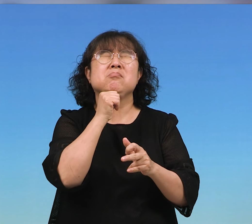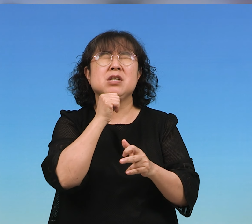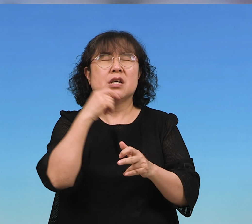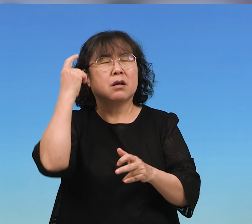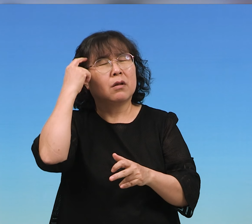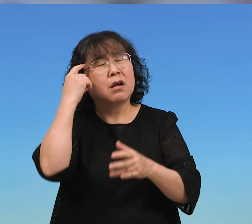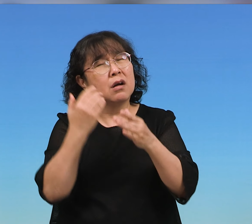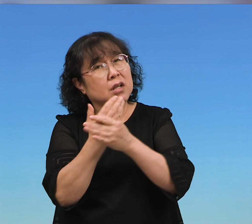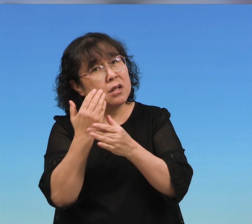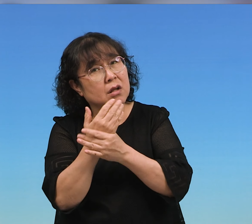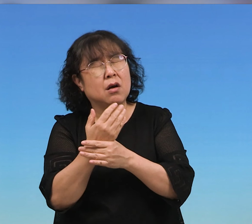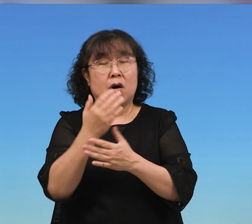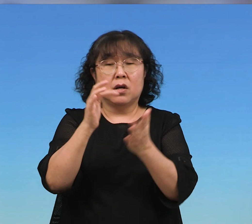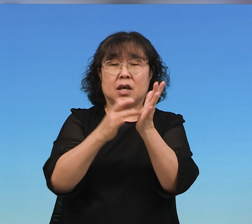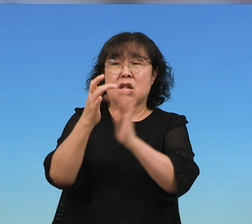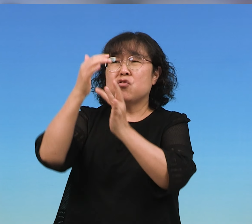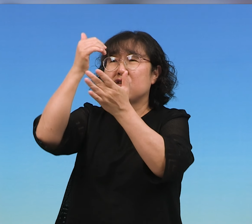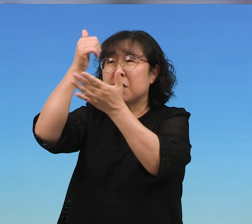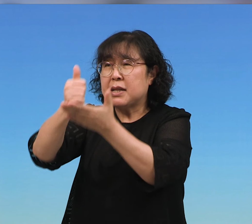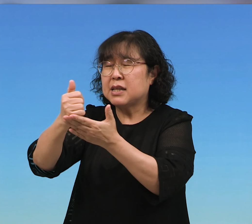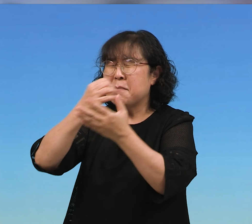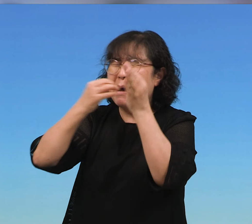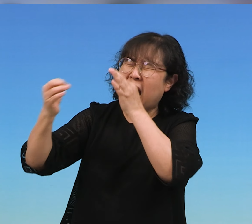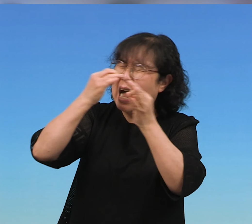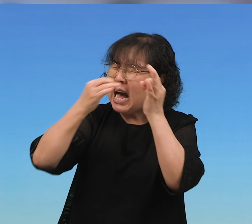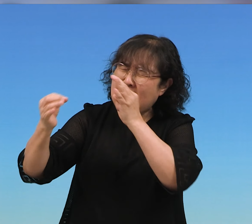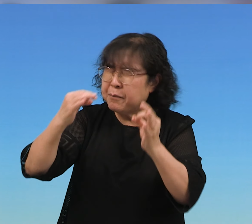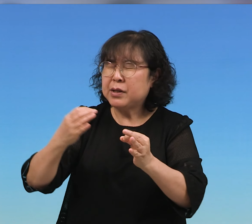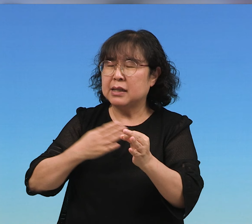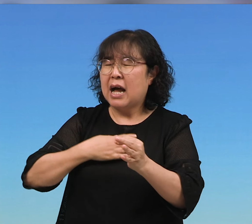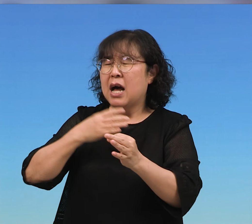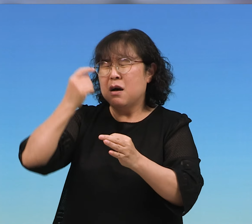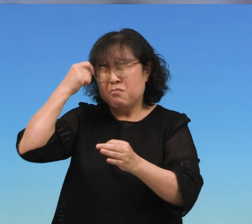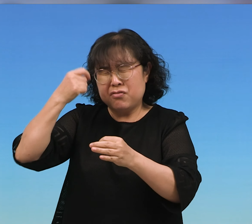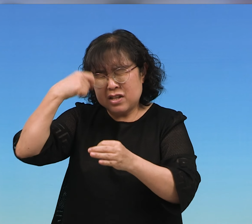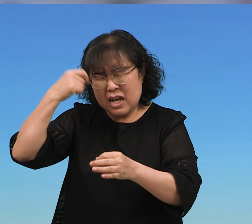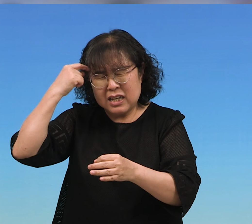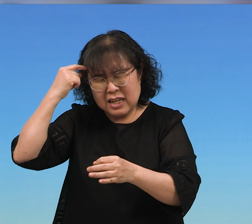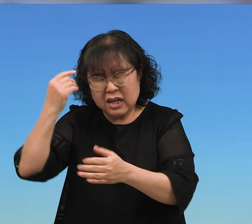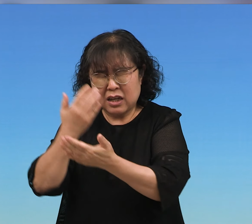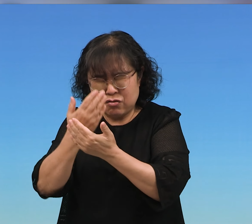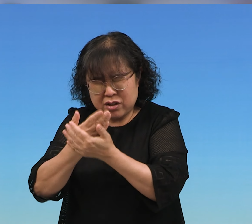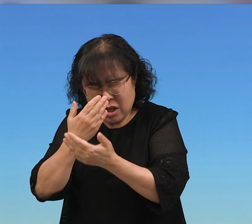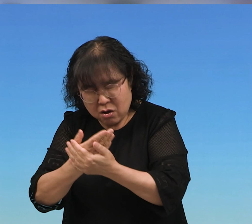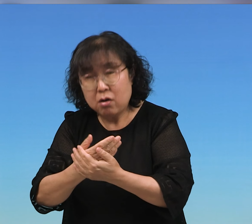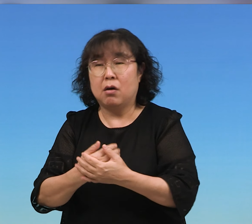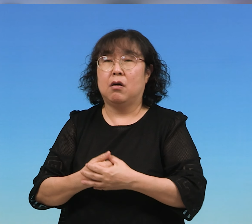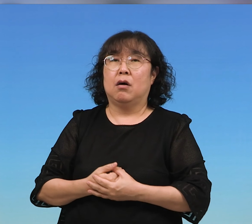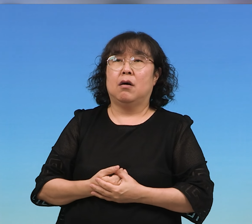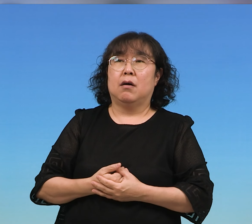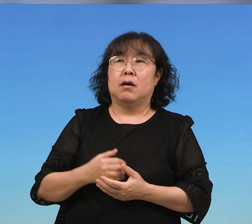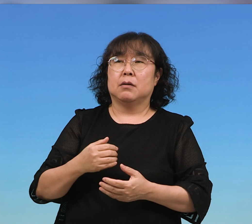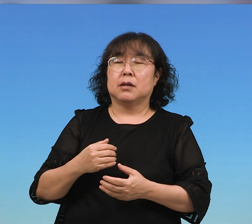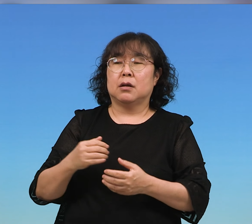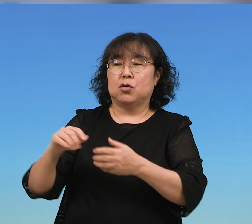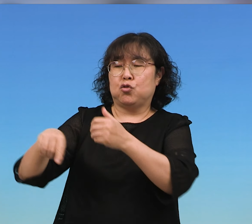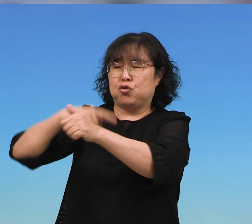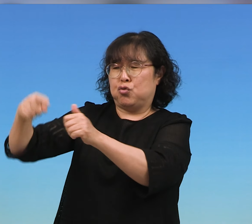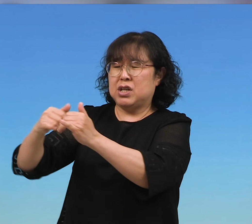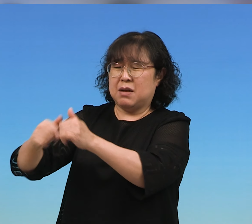면전에서 소리를 지르면서 자기를 불쌍히 여겨달라고 그렇게 부르짖는데 주변 사람들이 막 조용해! 꾸지적 되는데